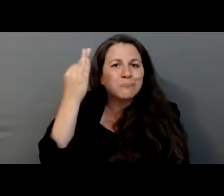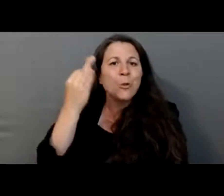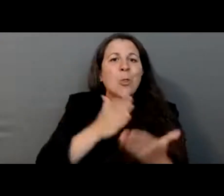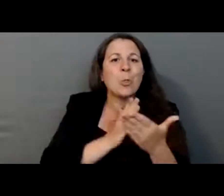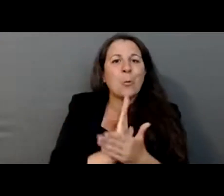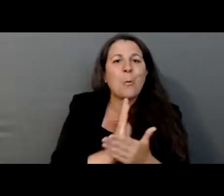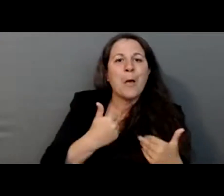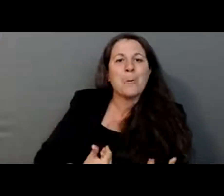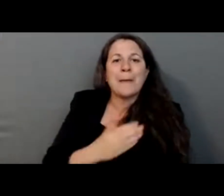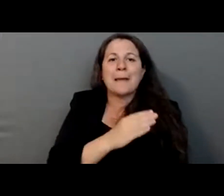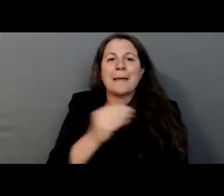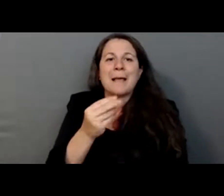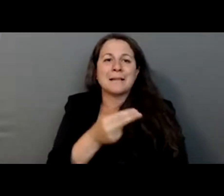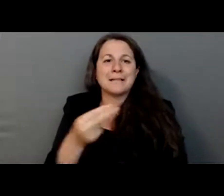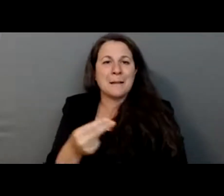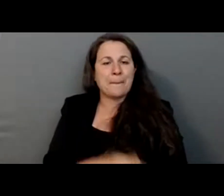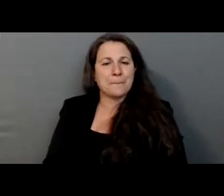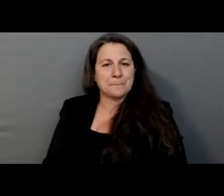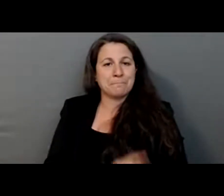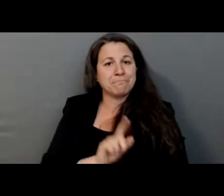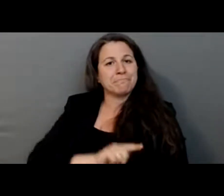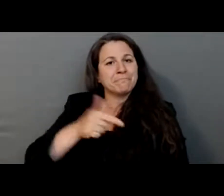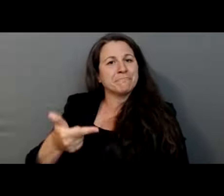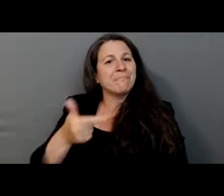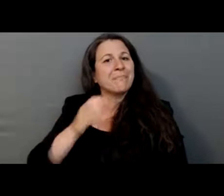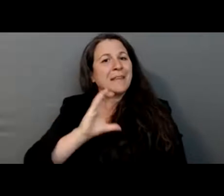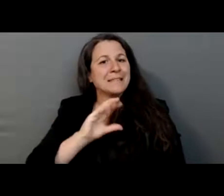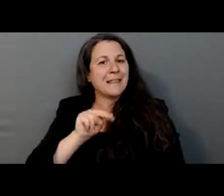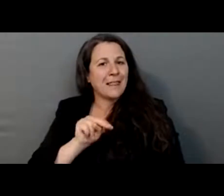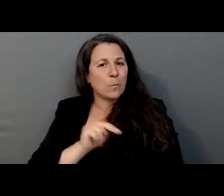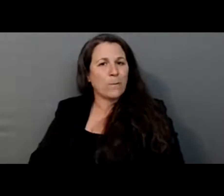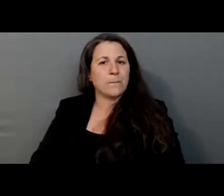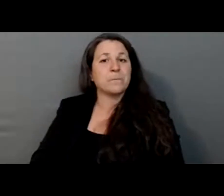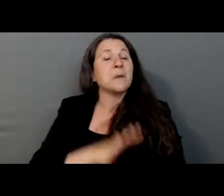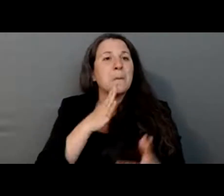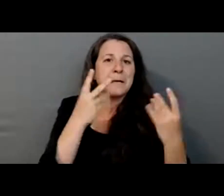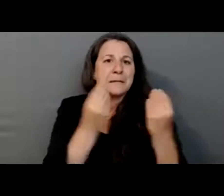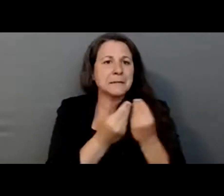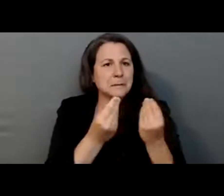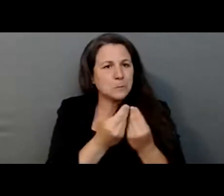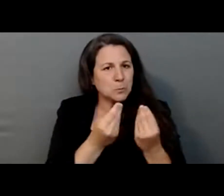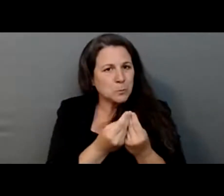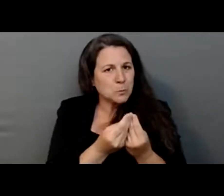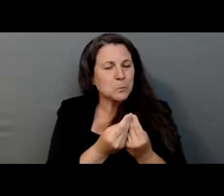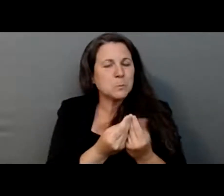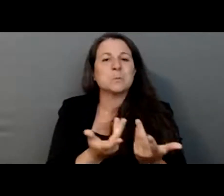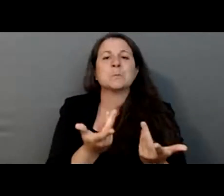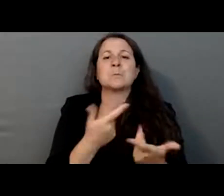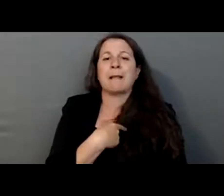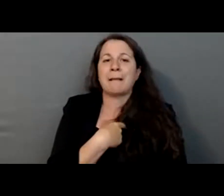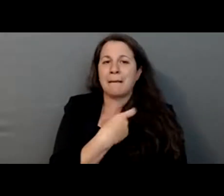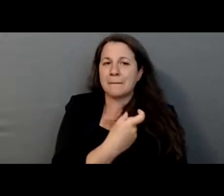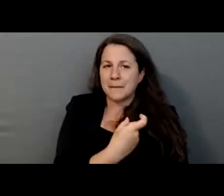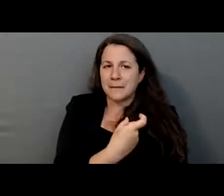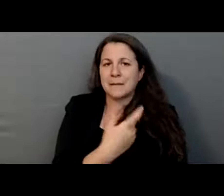handicap ». Alors, merci. Merci donc aux organisatrices de cet événement. Merci à